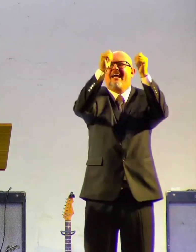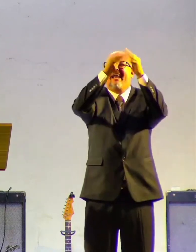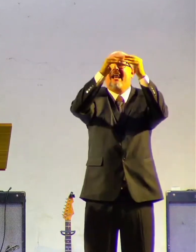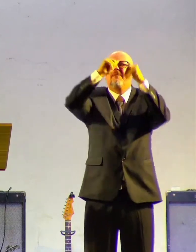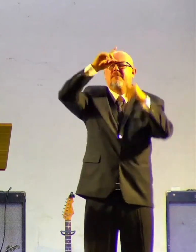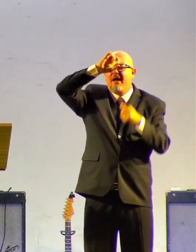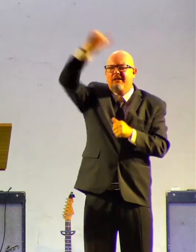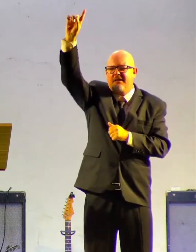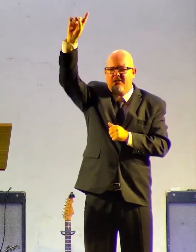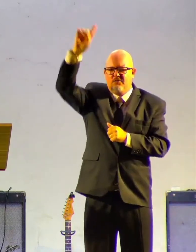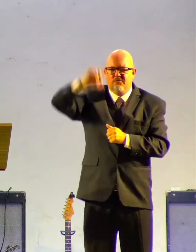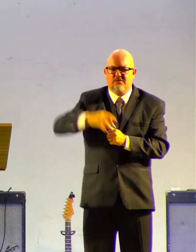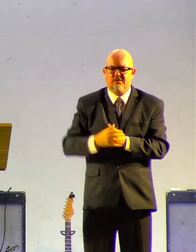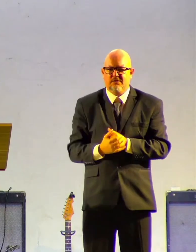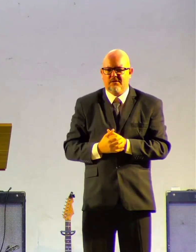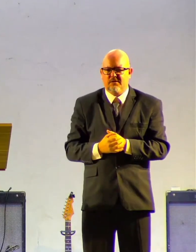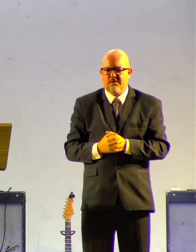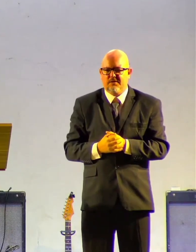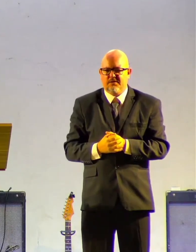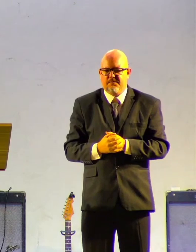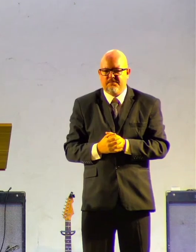aos céus.